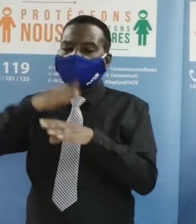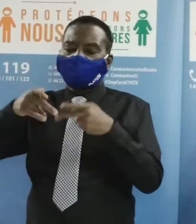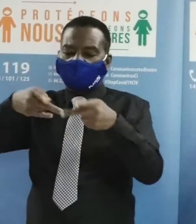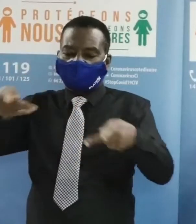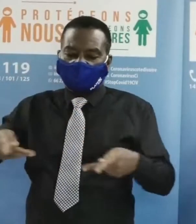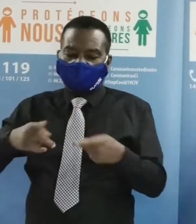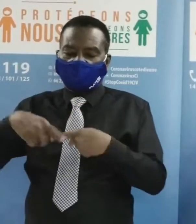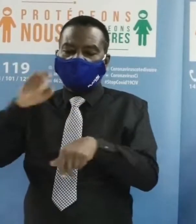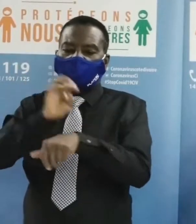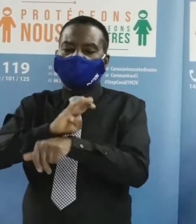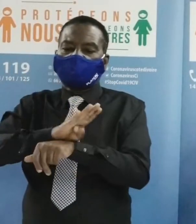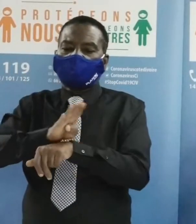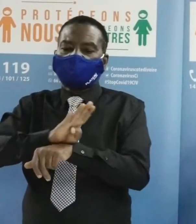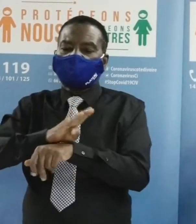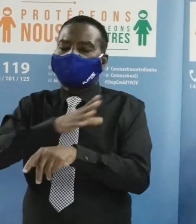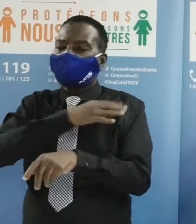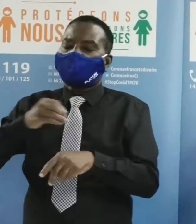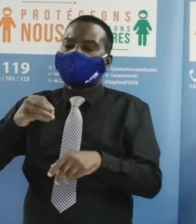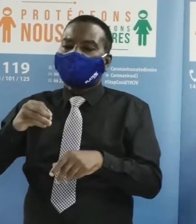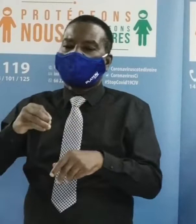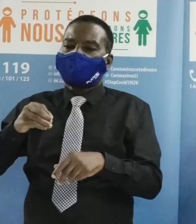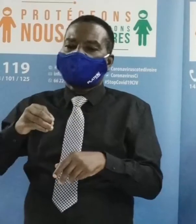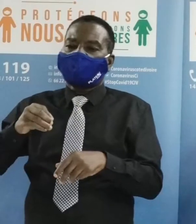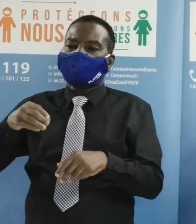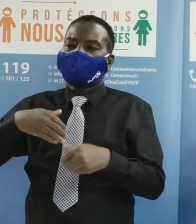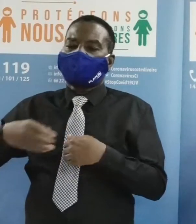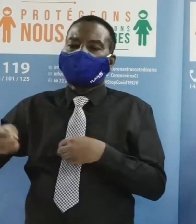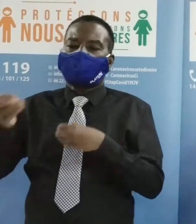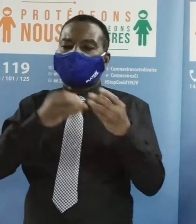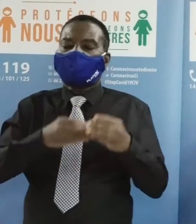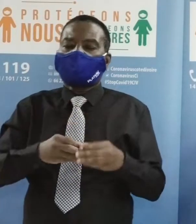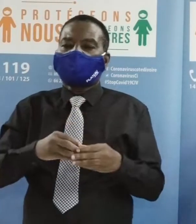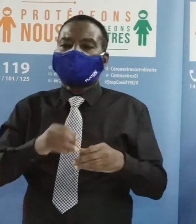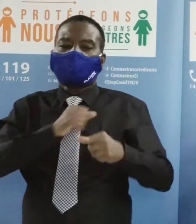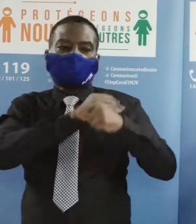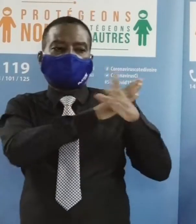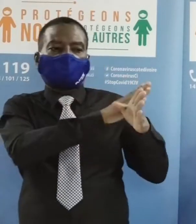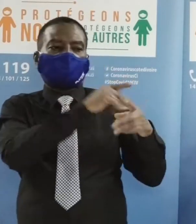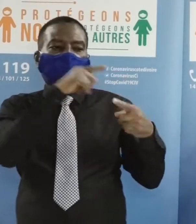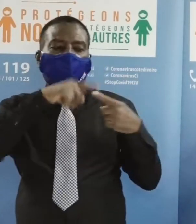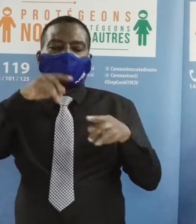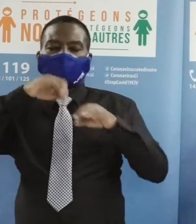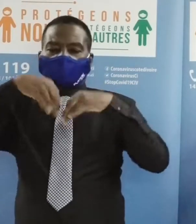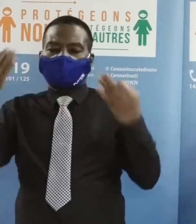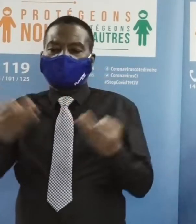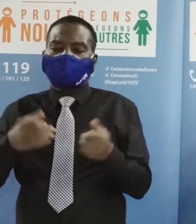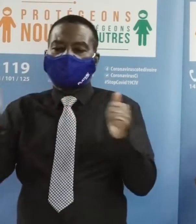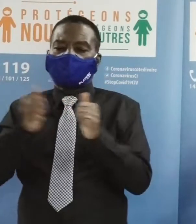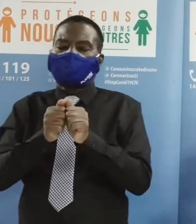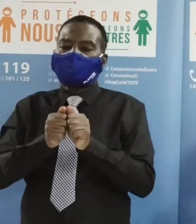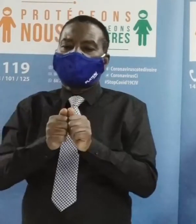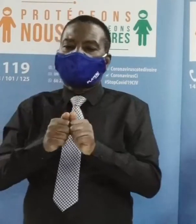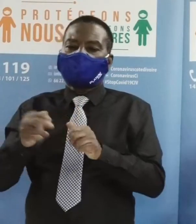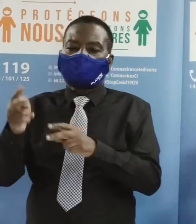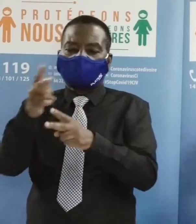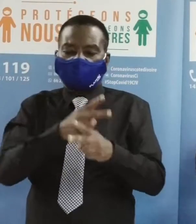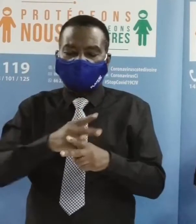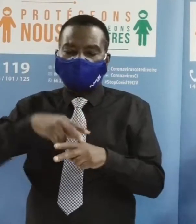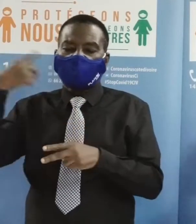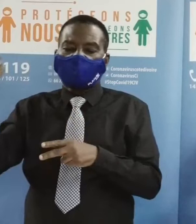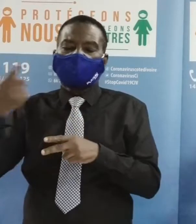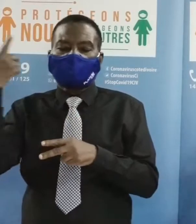place raboter été mis en quarantaine à la famille avec un suivi quotidien